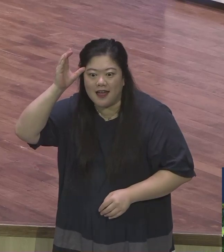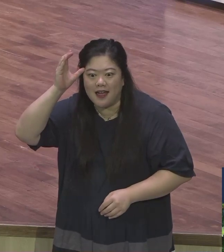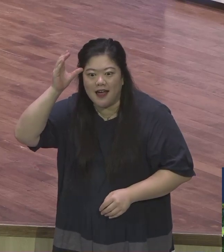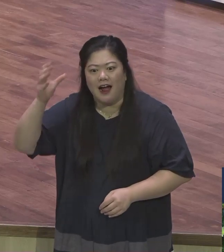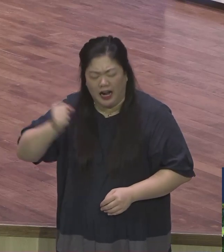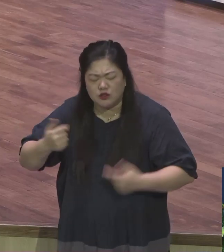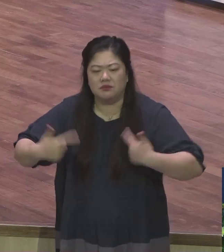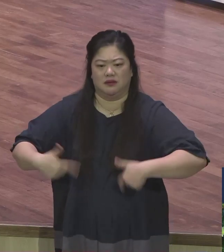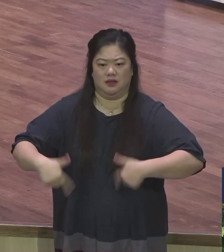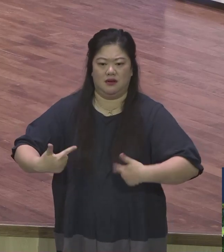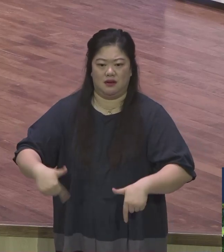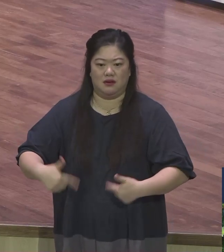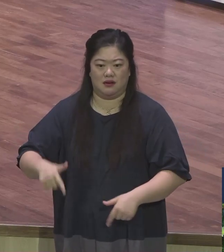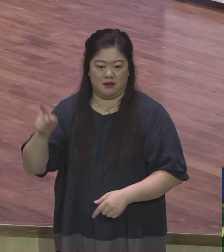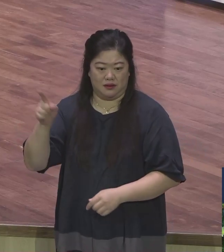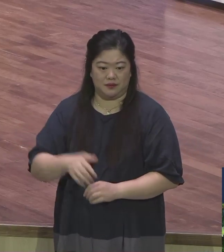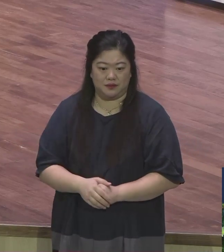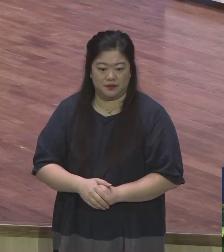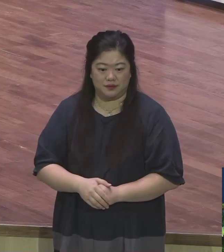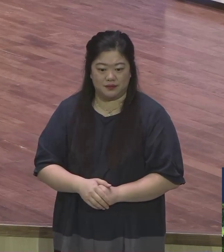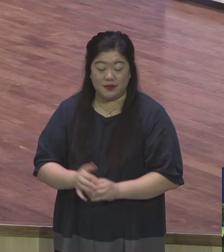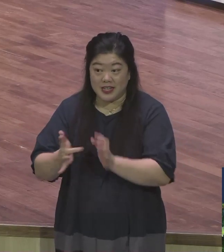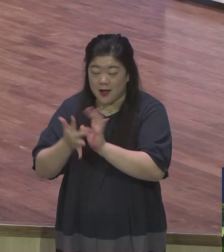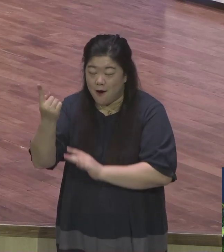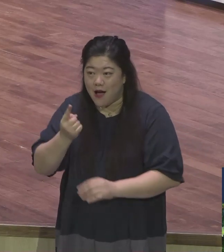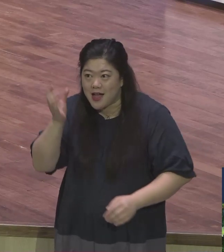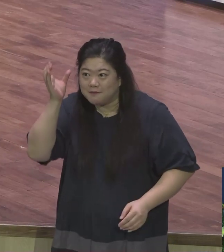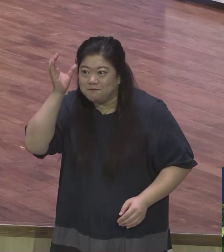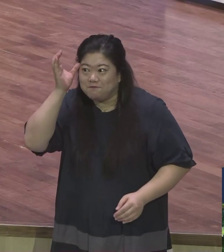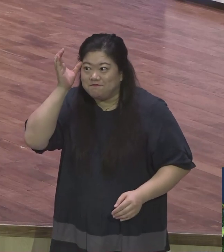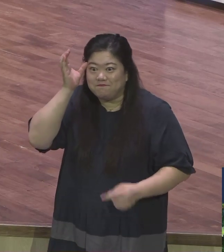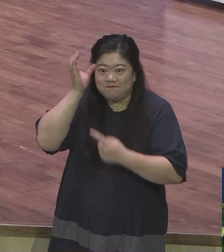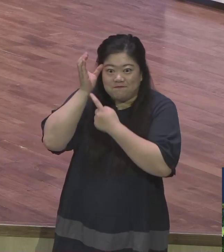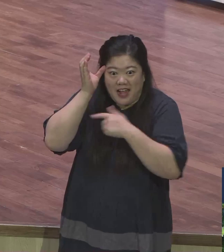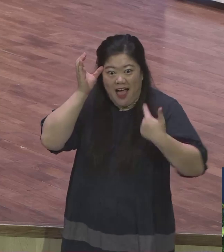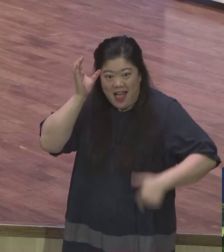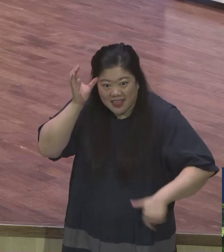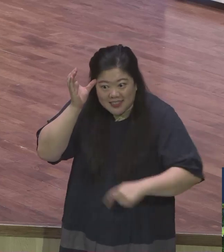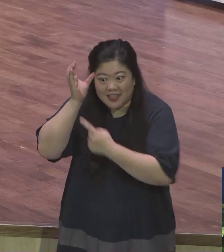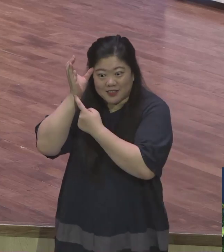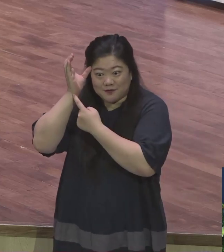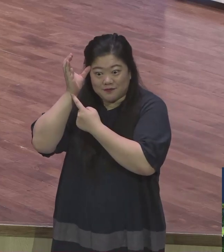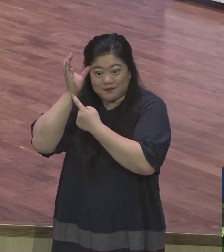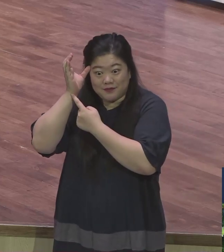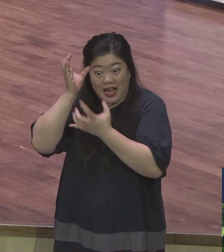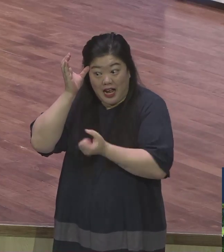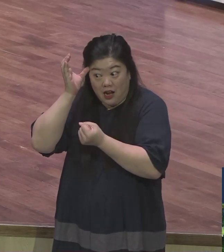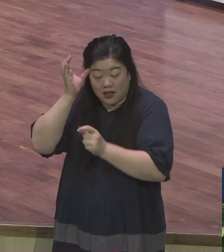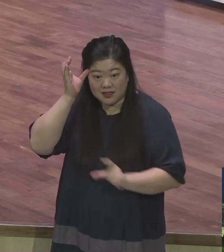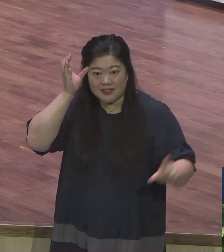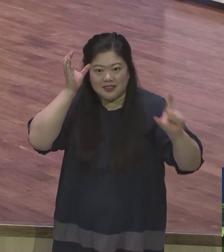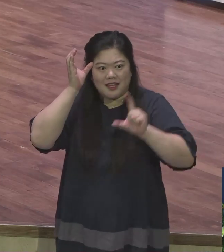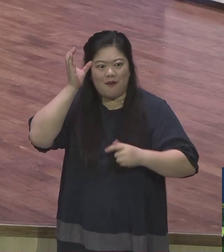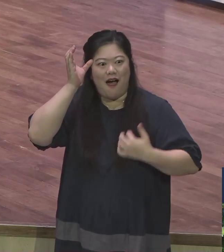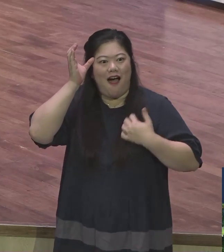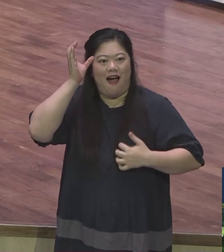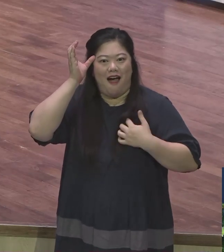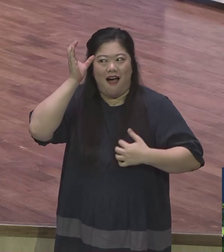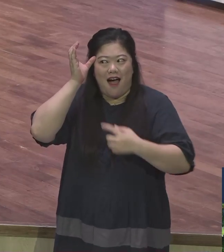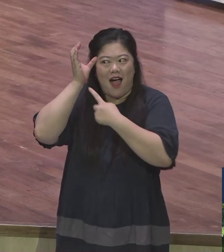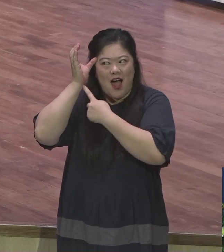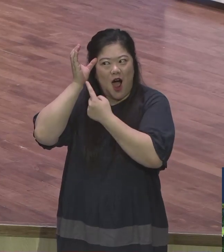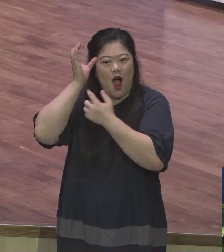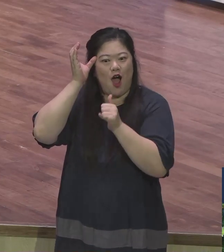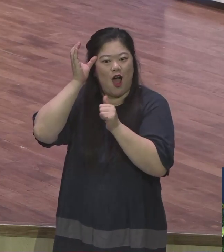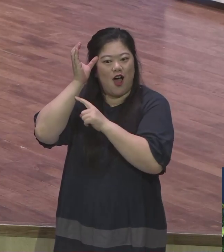영교로 깨어있는 자세가 있었기 때문에 그들의 삶이란 것이 그야말로 역동적이었어요.